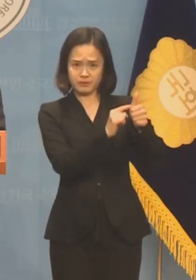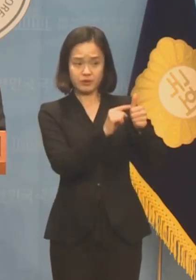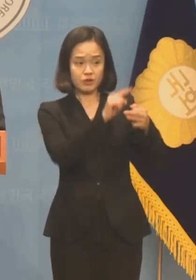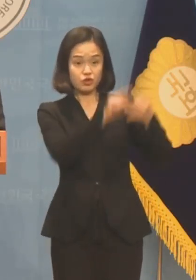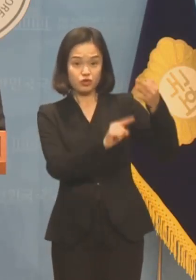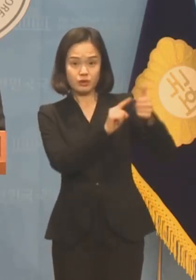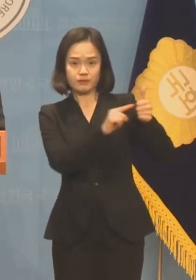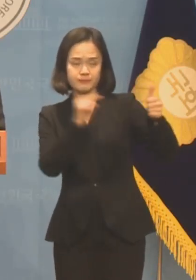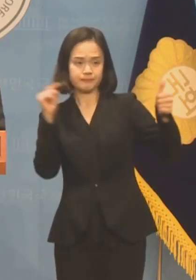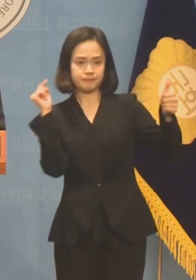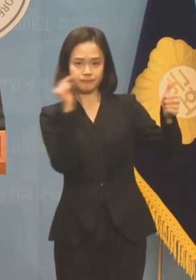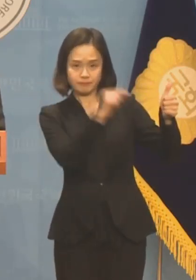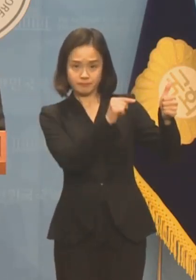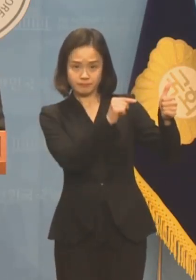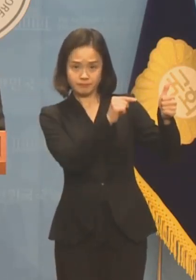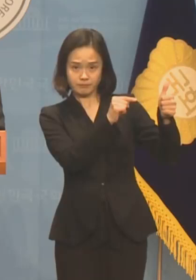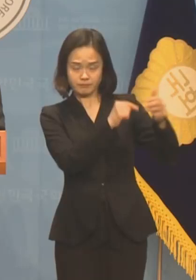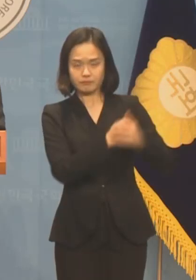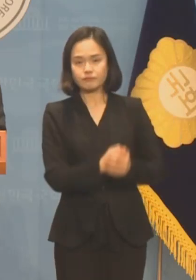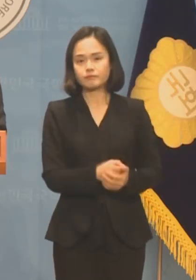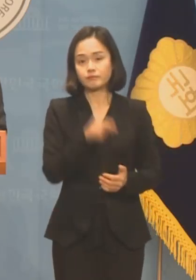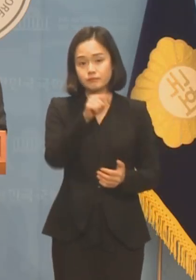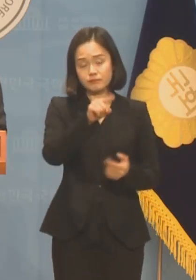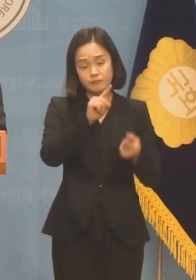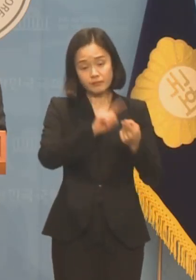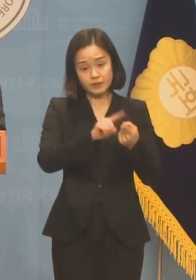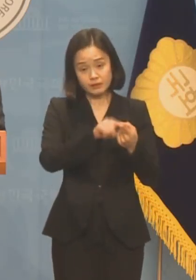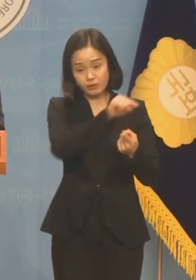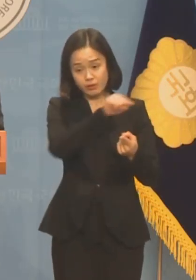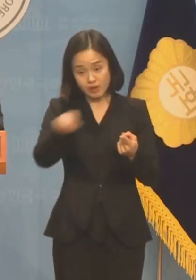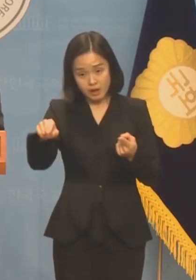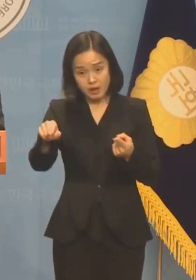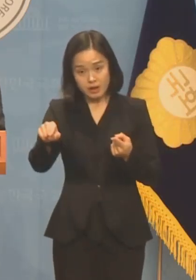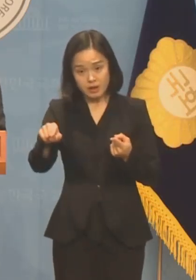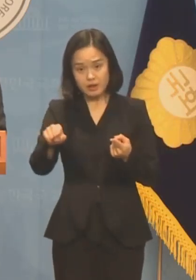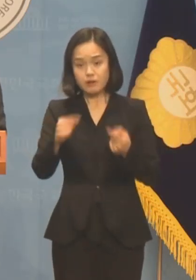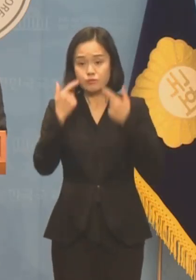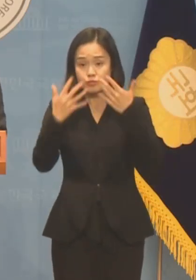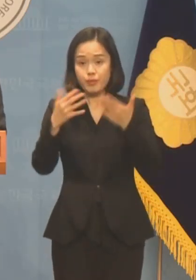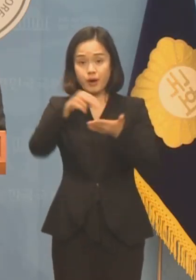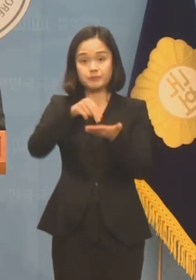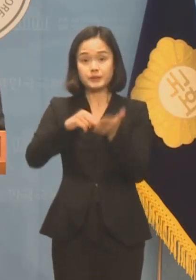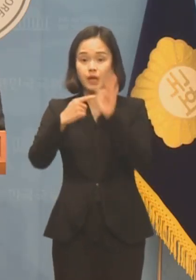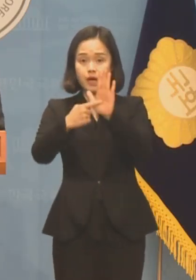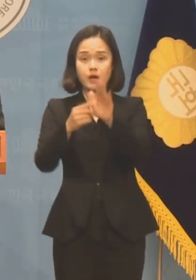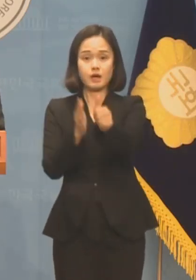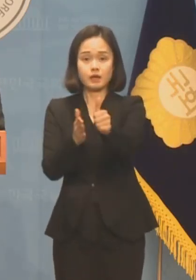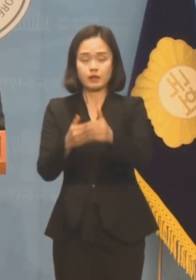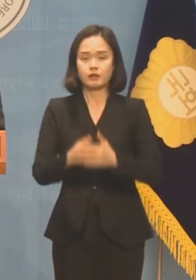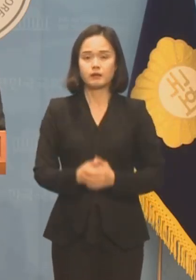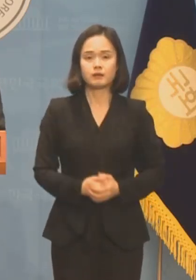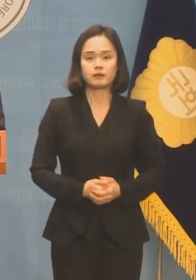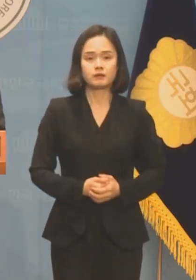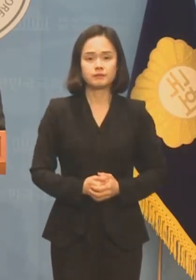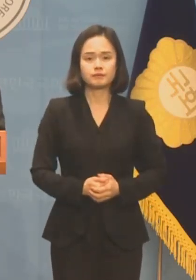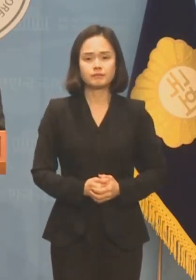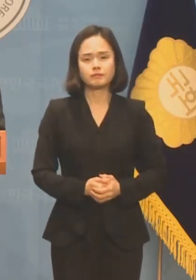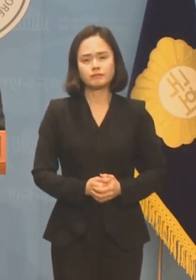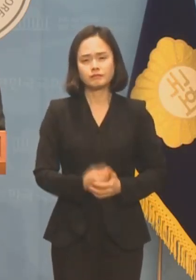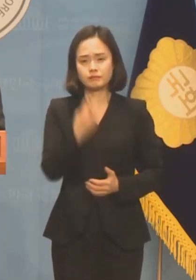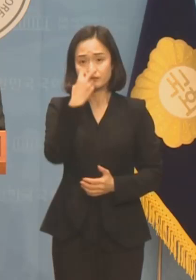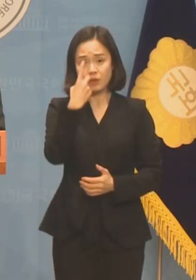분명한 지시를 표명해야 합니다. 내란 속의 체포에 저항하는 현재 경호처의 무도한